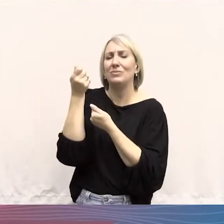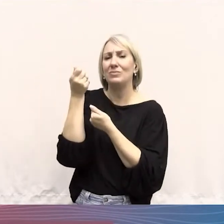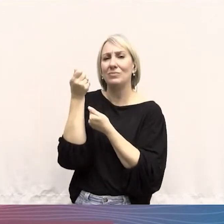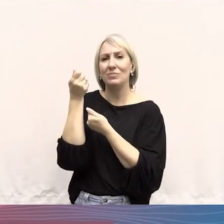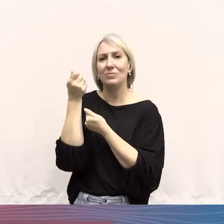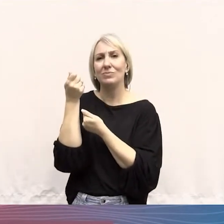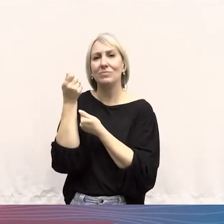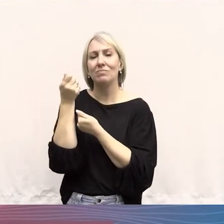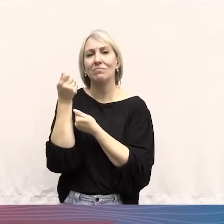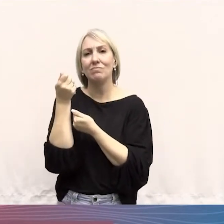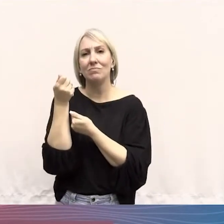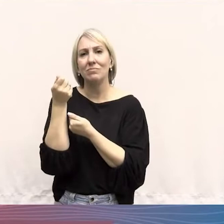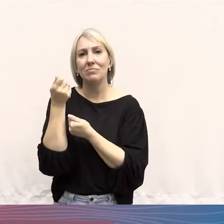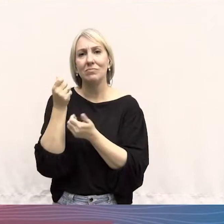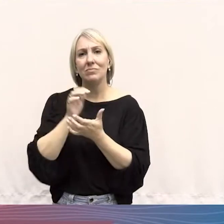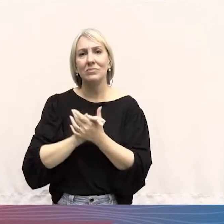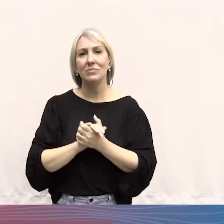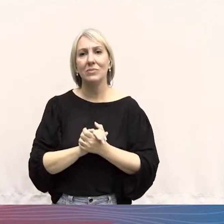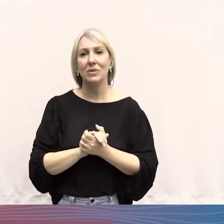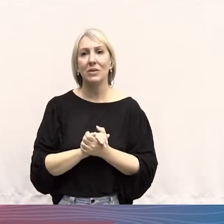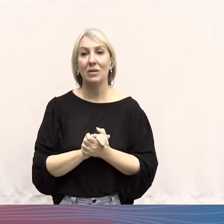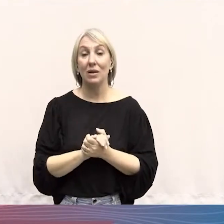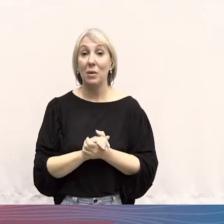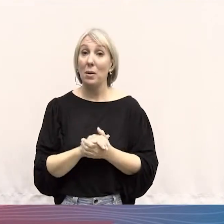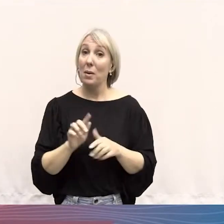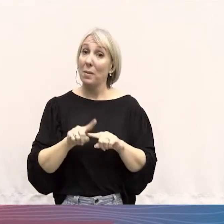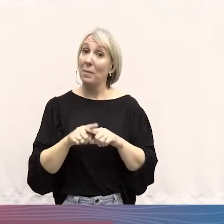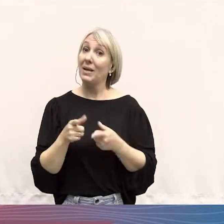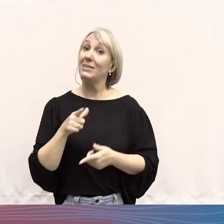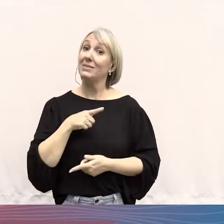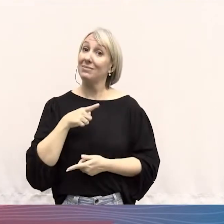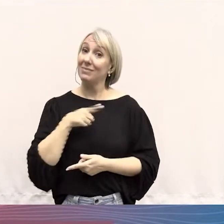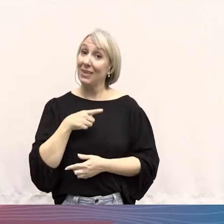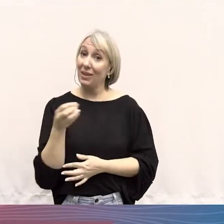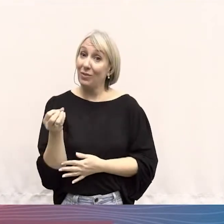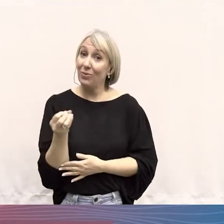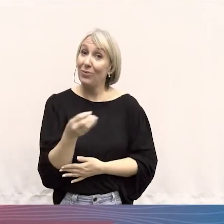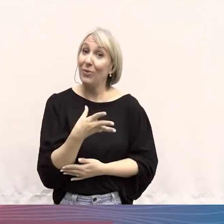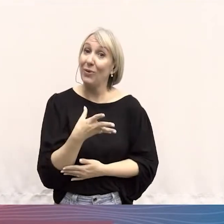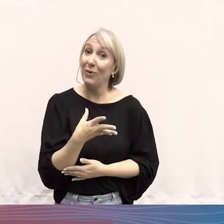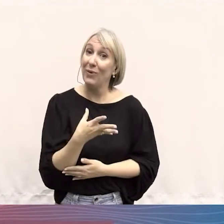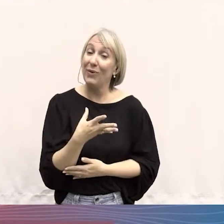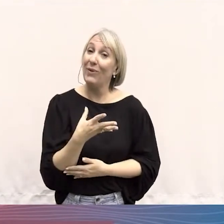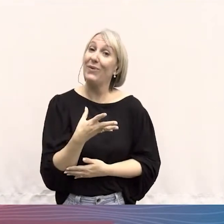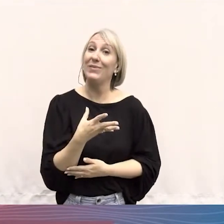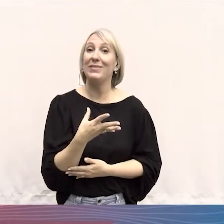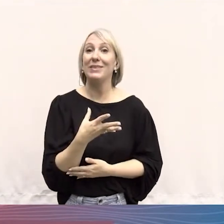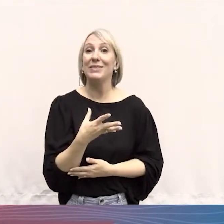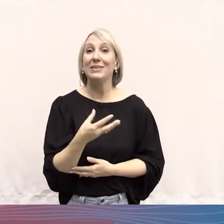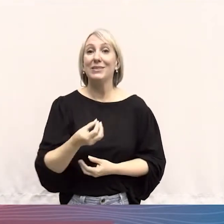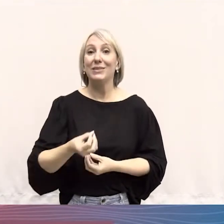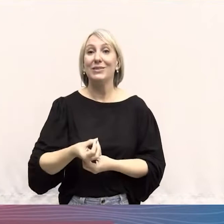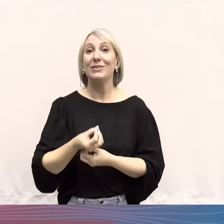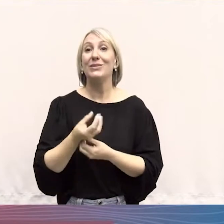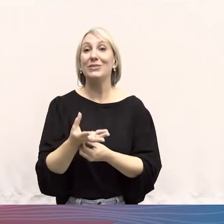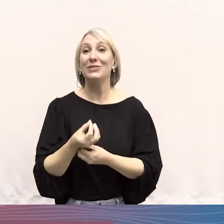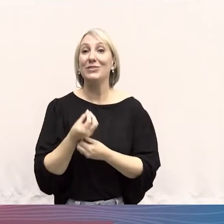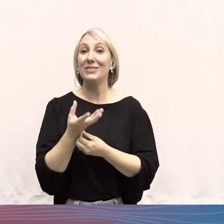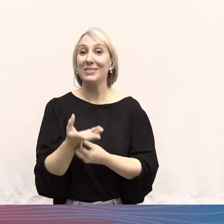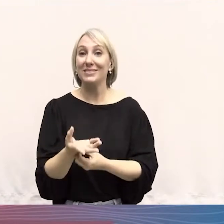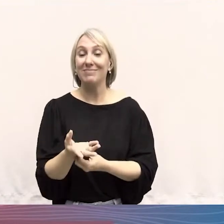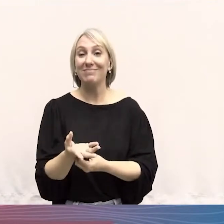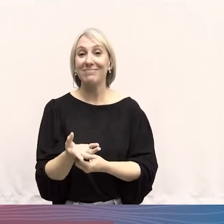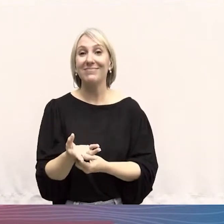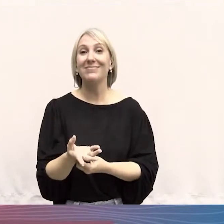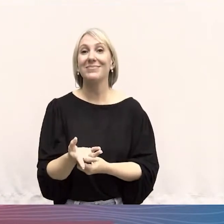Senhor Jesus, eu quero contar uma nova notícia para você. Se é nova, não sei, mas é tremenda. Hoje